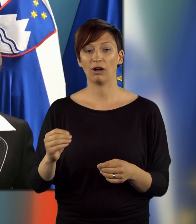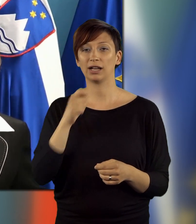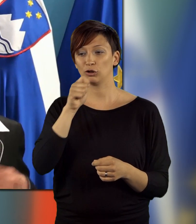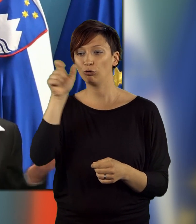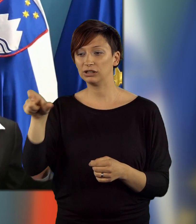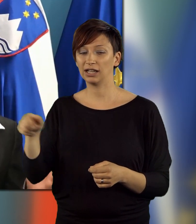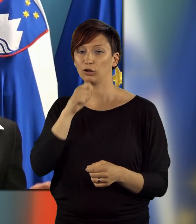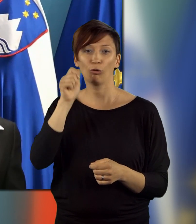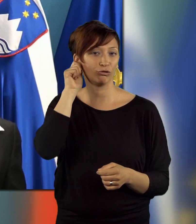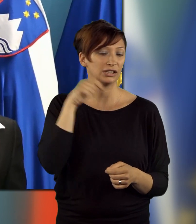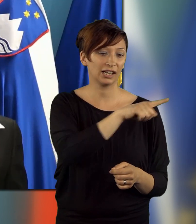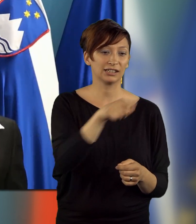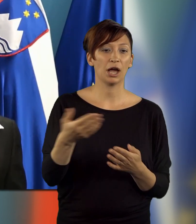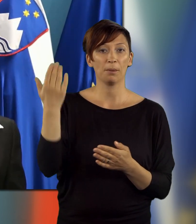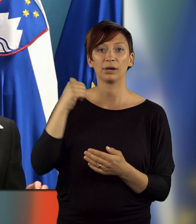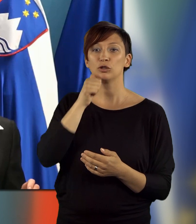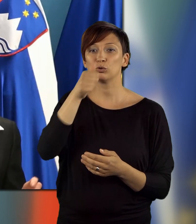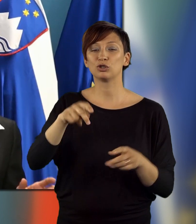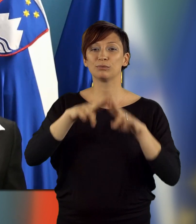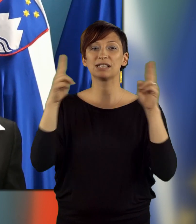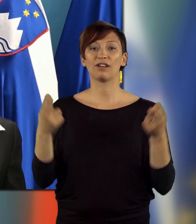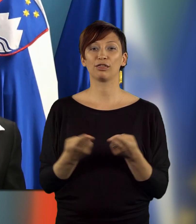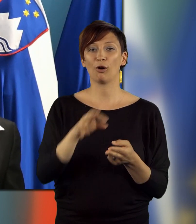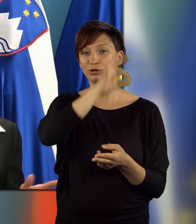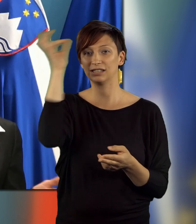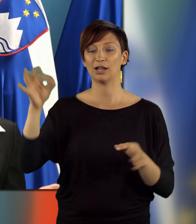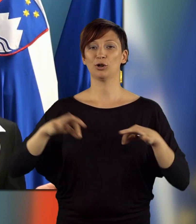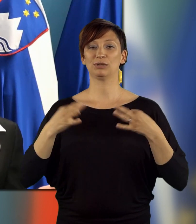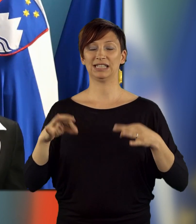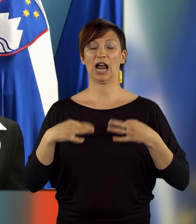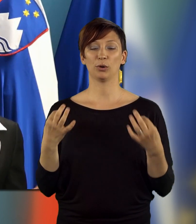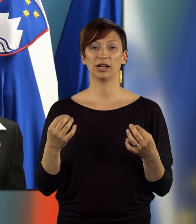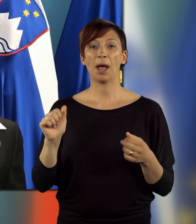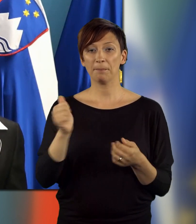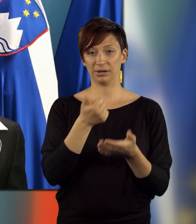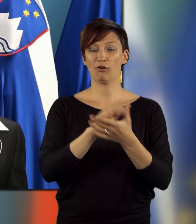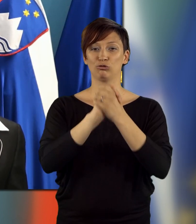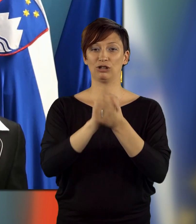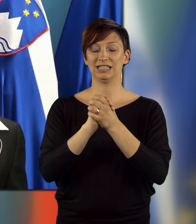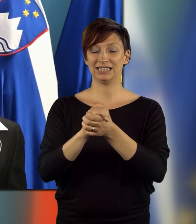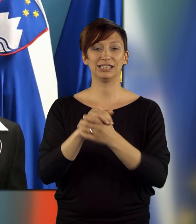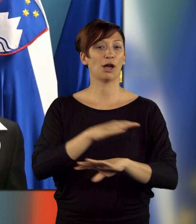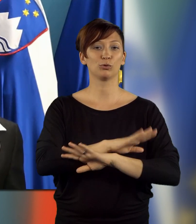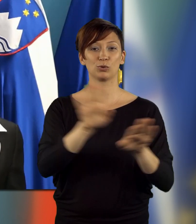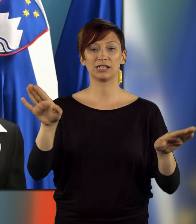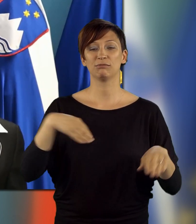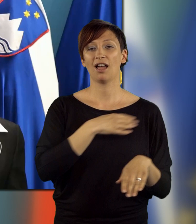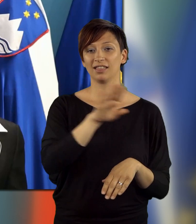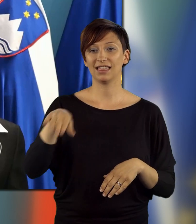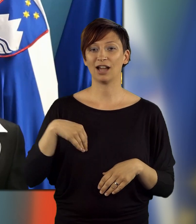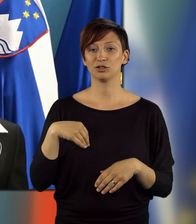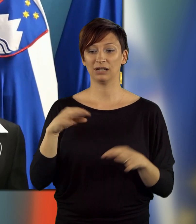novinarji, da pred jutrišnjim svetovnim dnevom zdravja najprej čestitam vsem